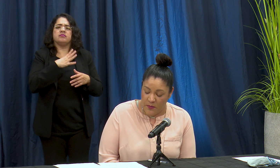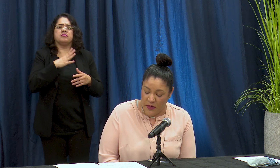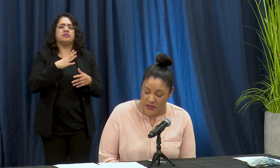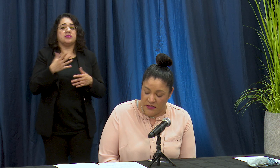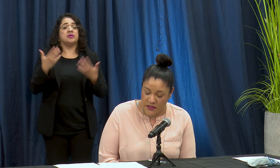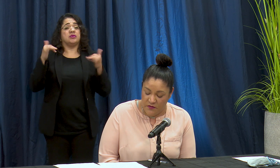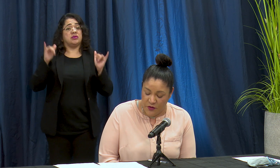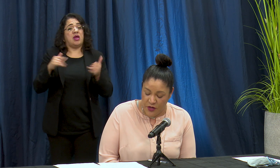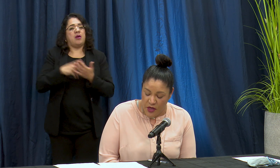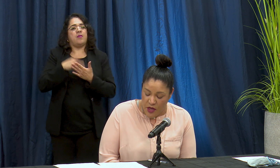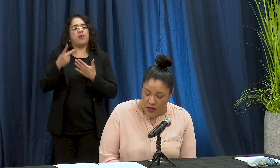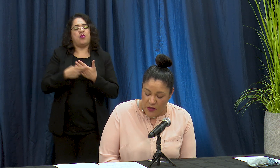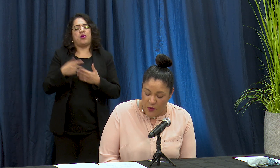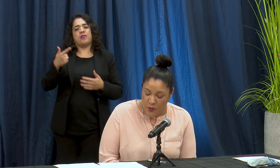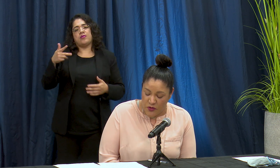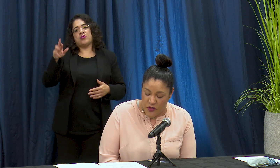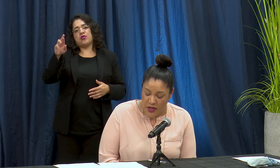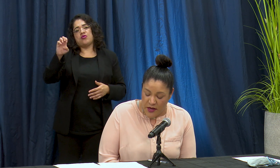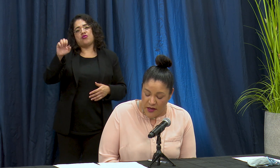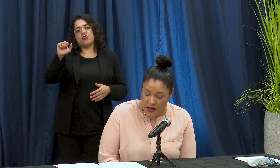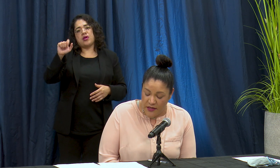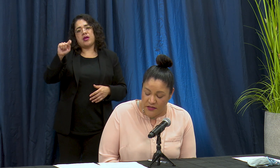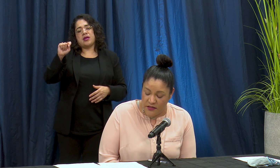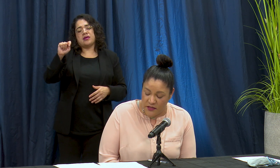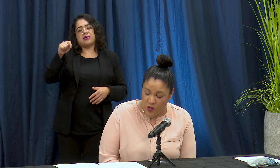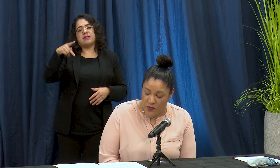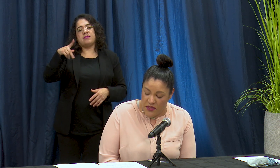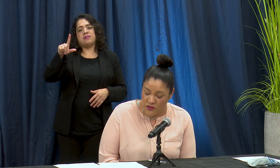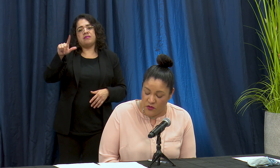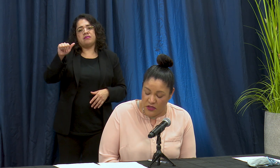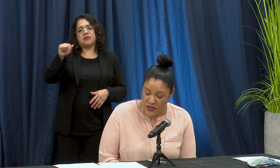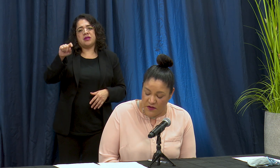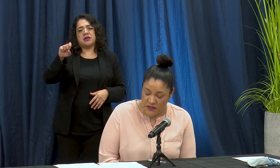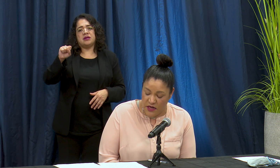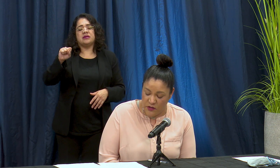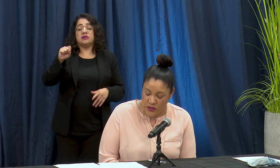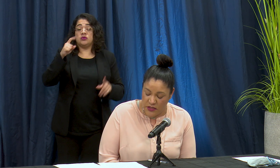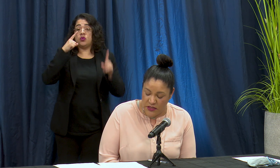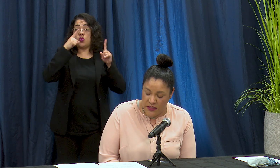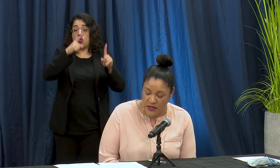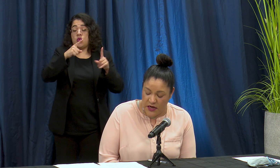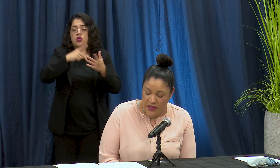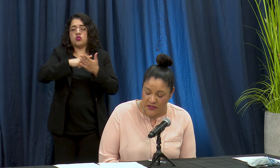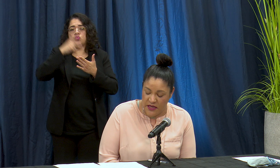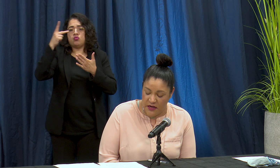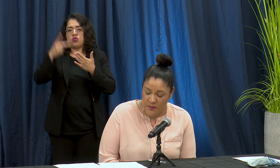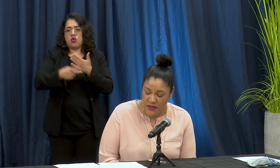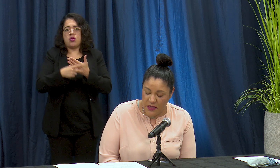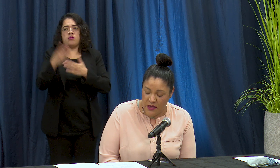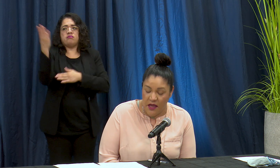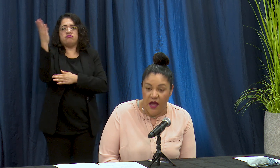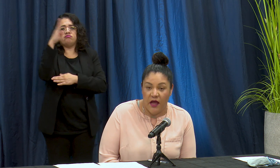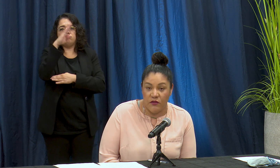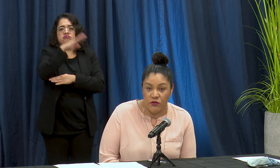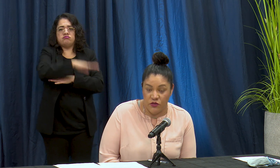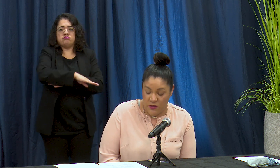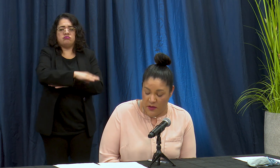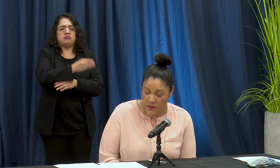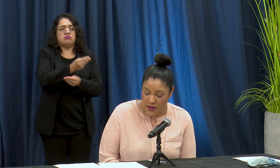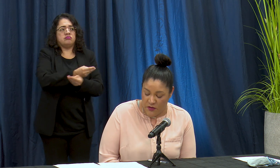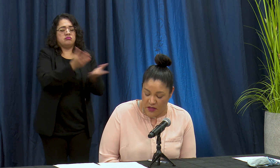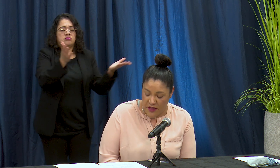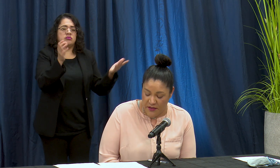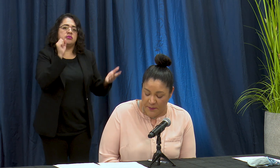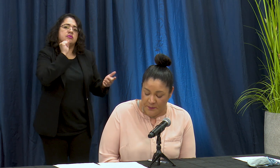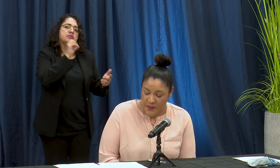llama Great Plates Delivered y proporcionará hasta 3 comidas nutritivas gratuitas entregadas diariamente a adultos